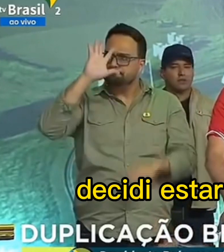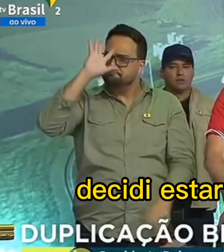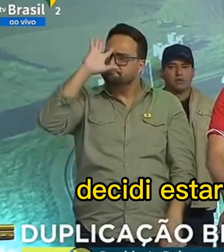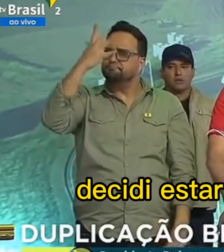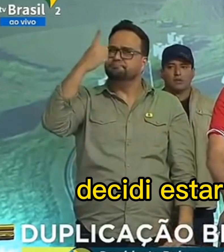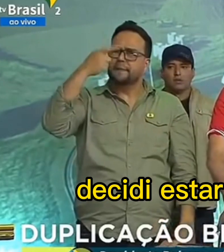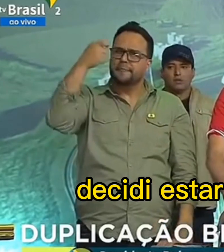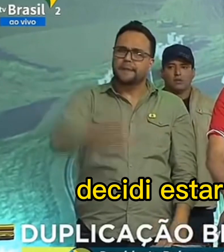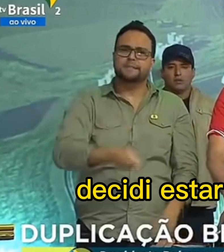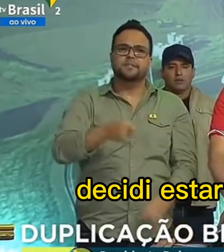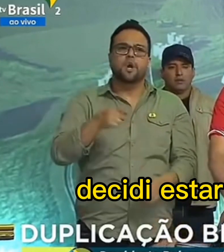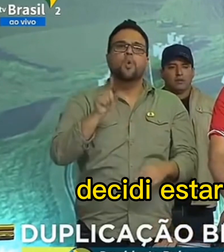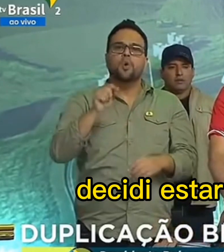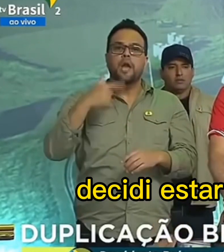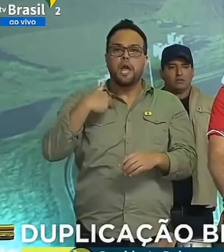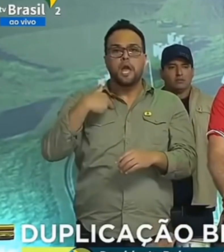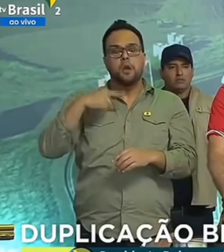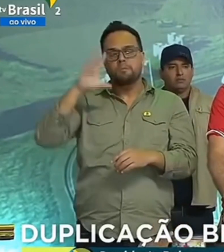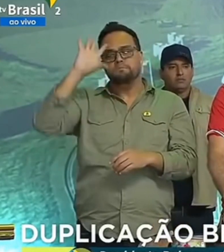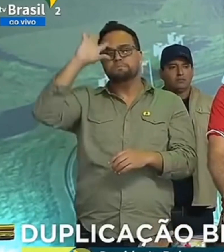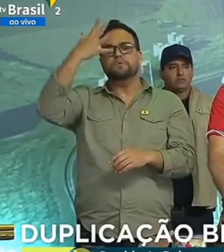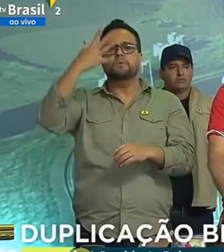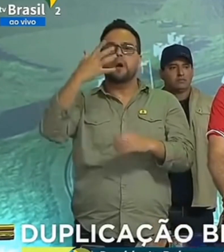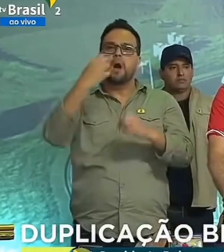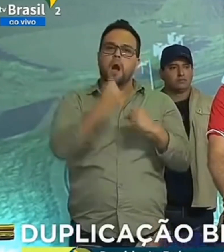Decidi estar ao lado do povo.